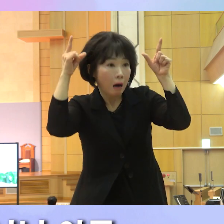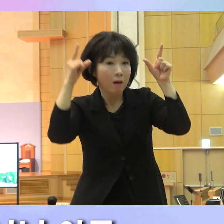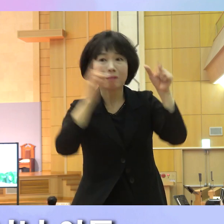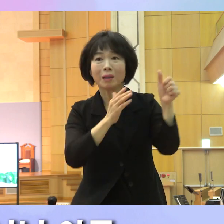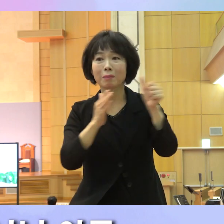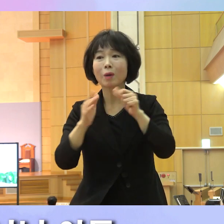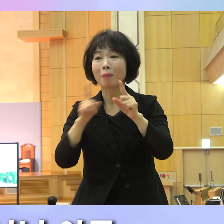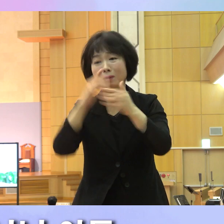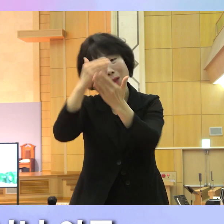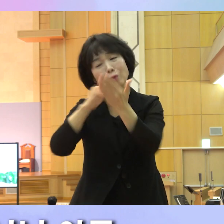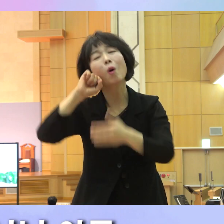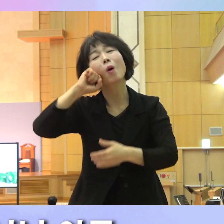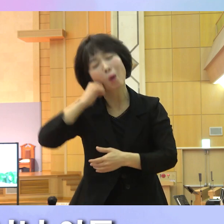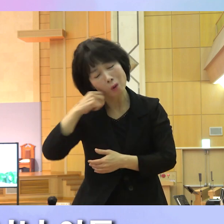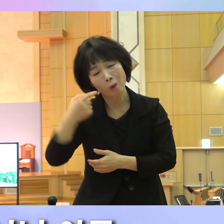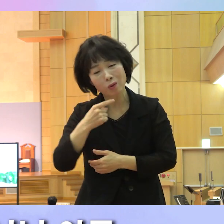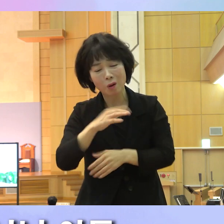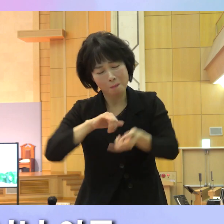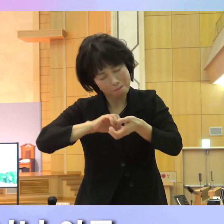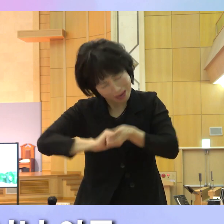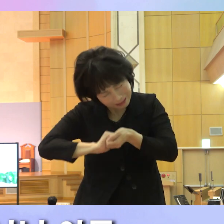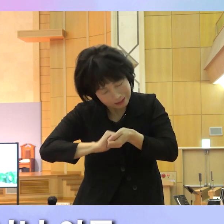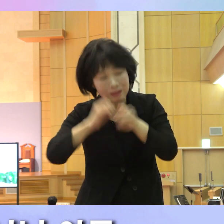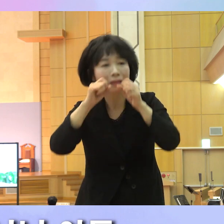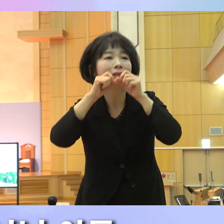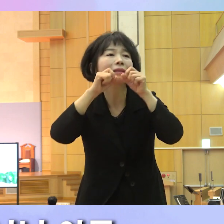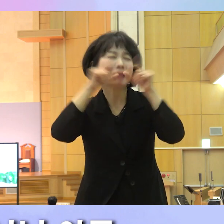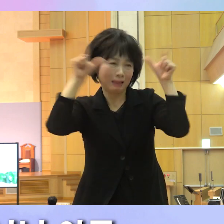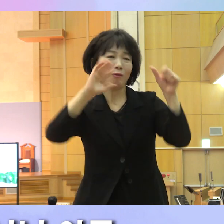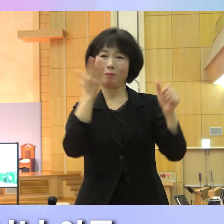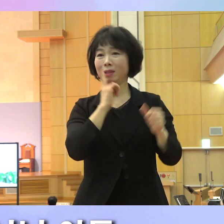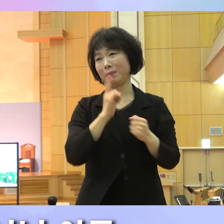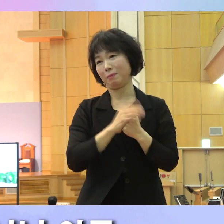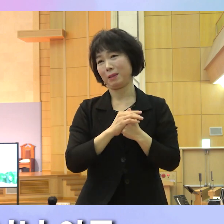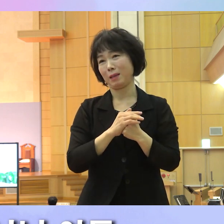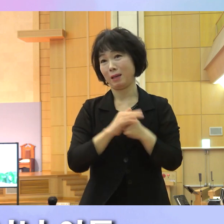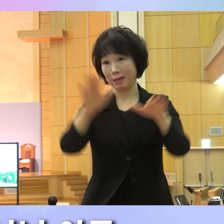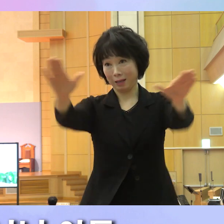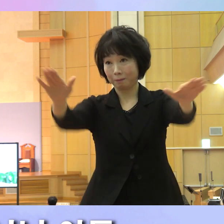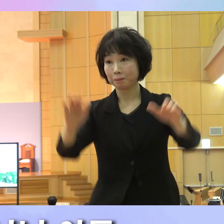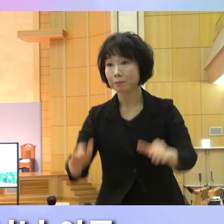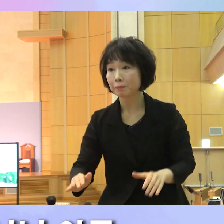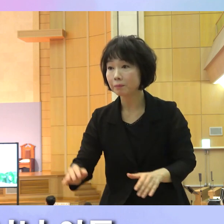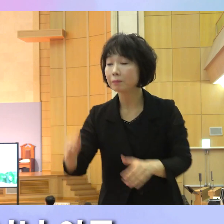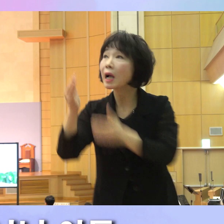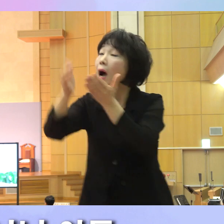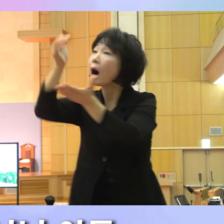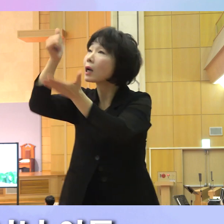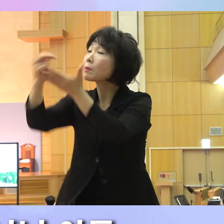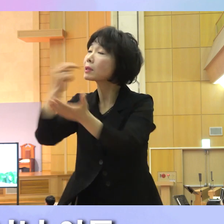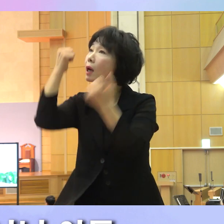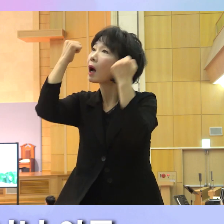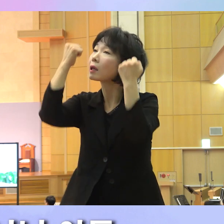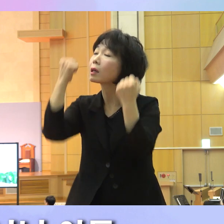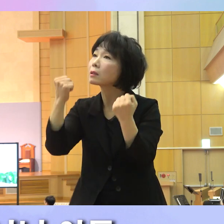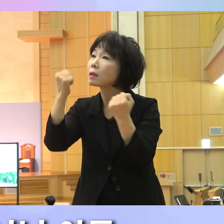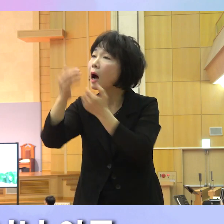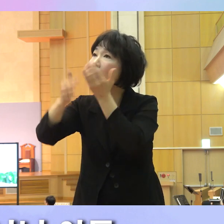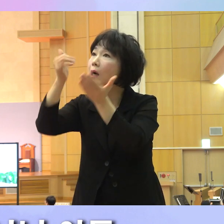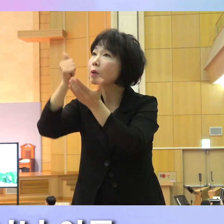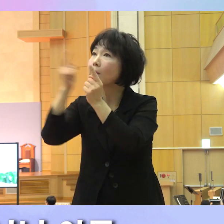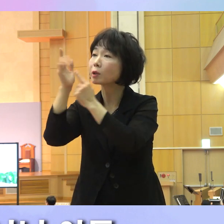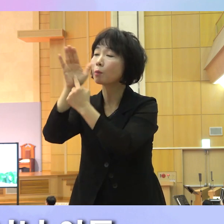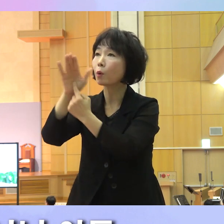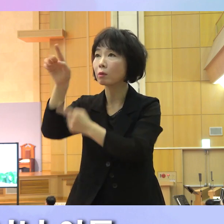말씀입니다. 결론을 말씀드립니다. 왜 하나님을 살아계신 하나님이라고 했을까?